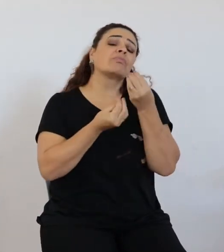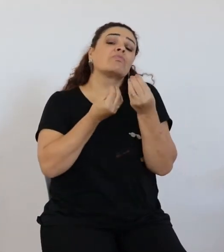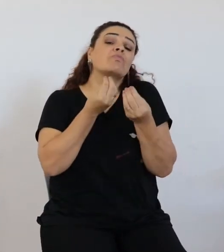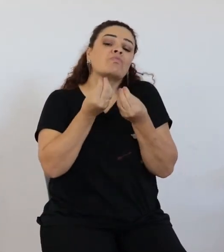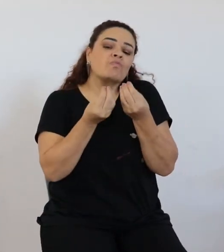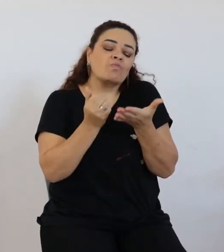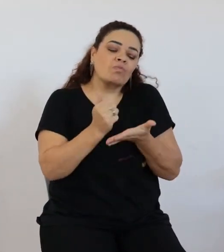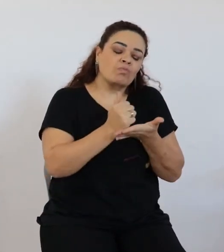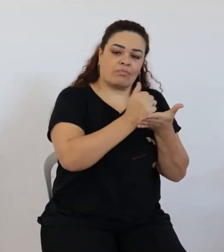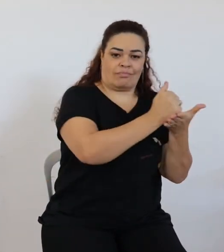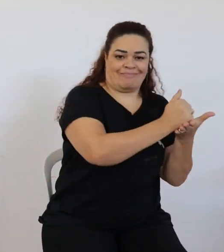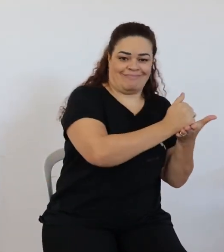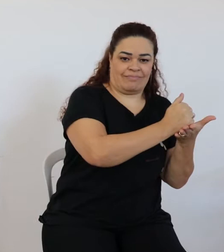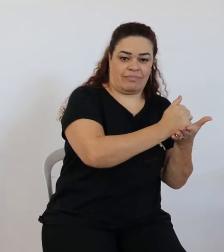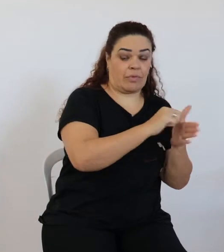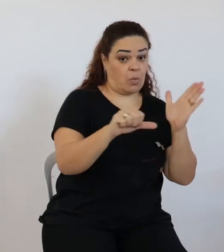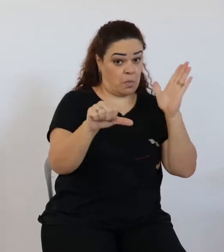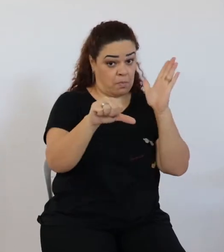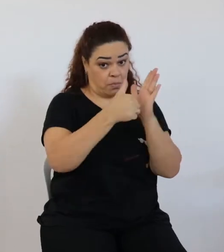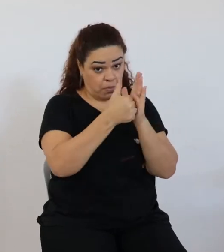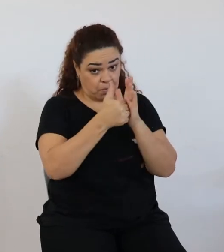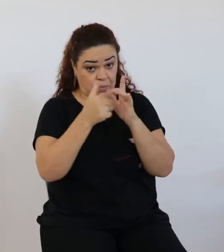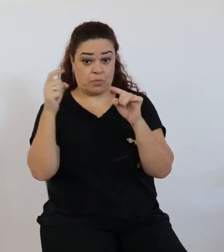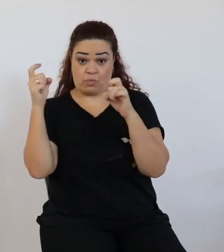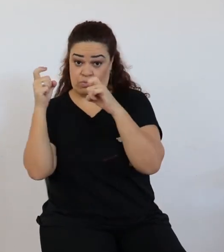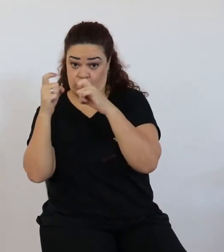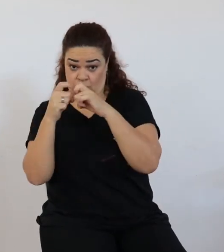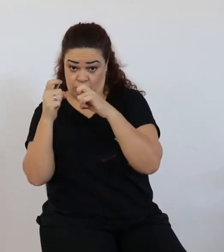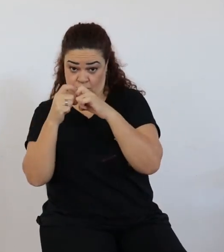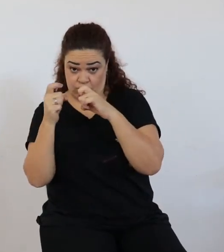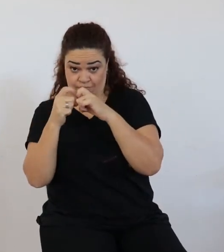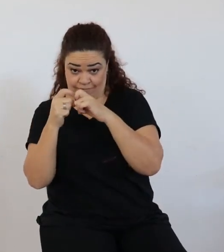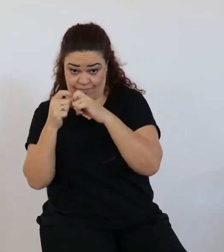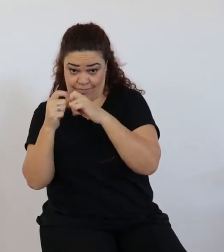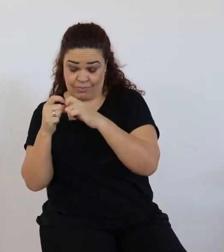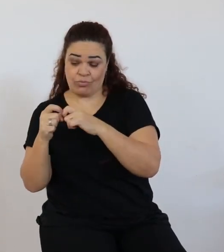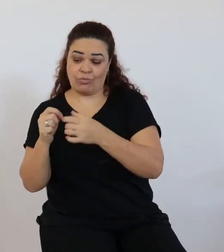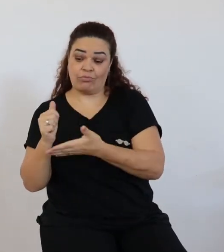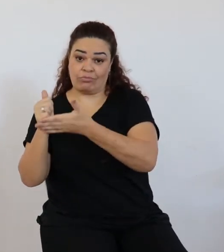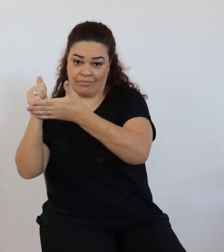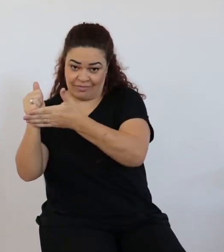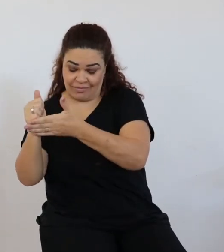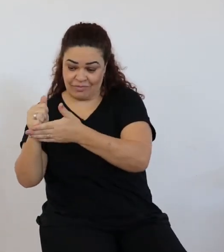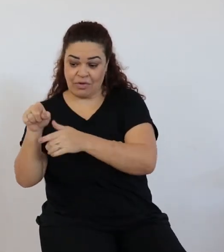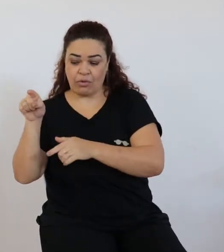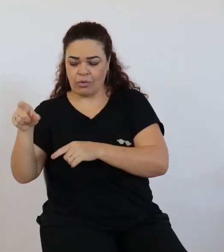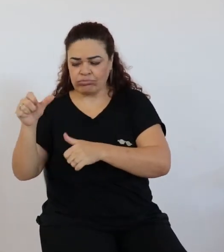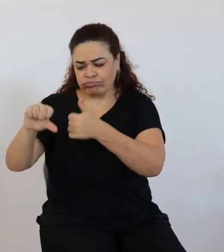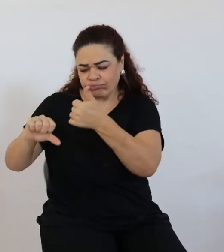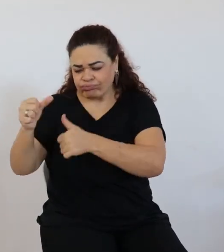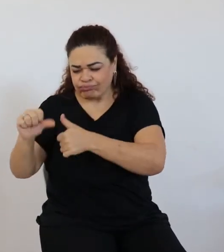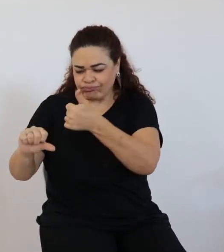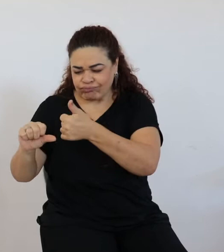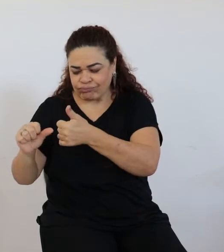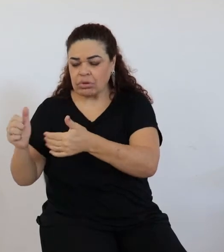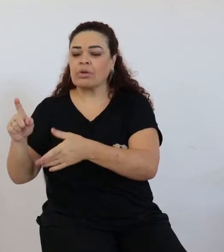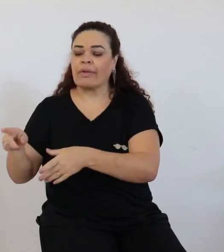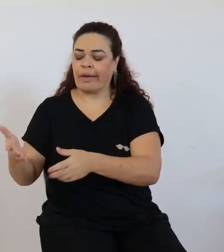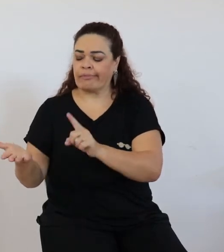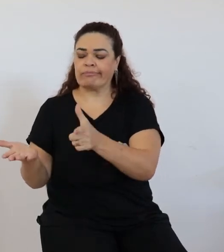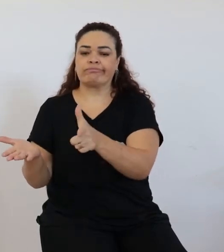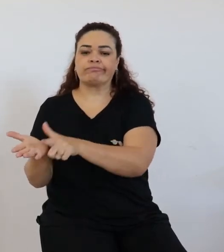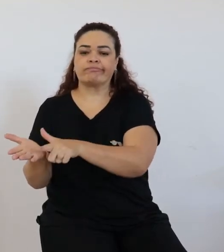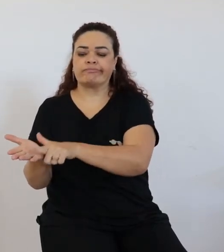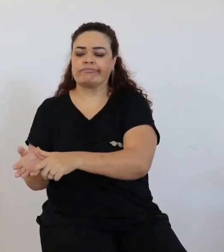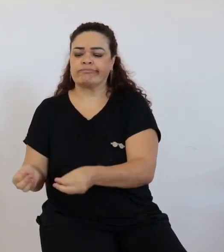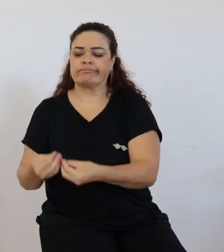Tem que passar com o pediatra e pedir um encaminhamento para o fono. Então, nós temos fonoaudiólogos em alguns postos de referência